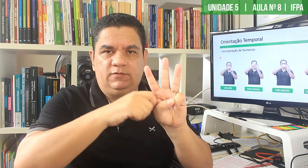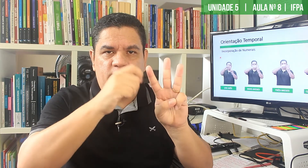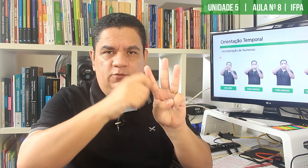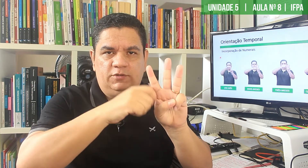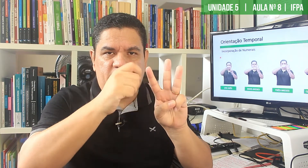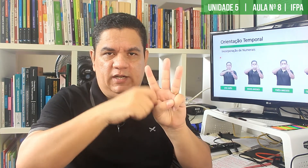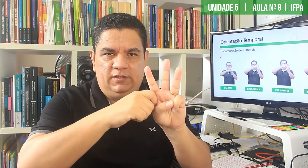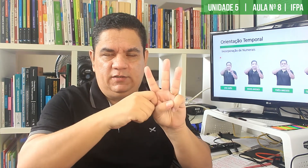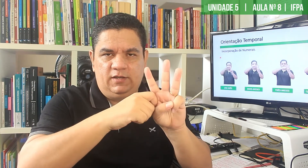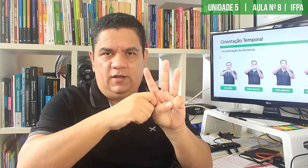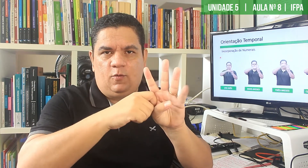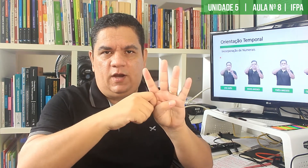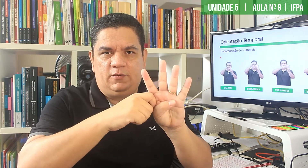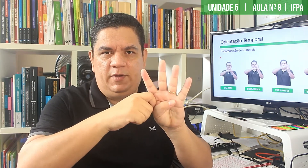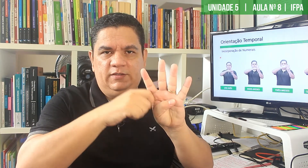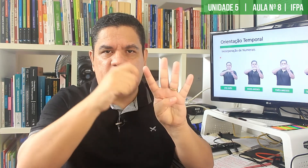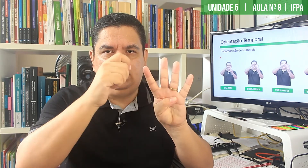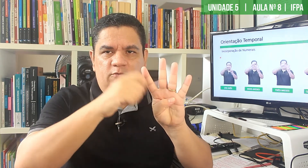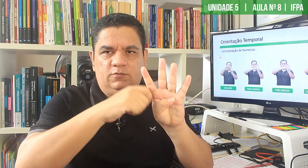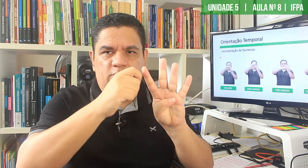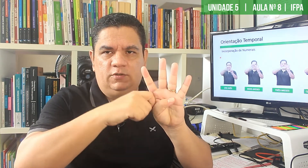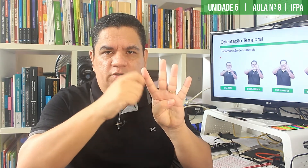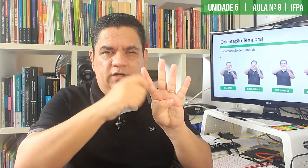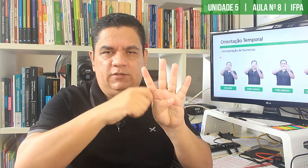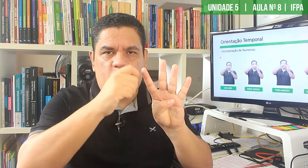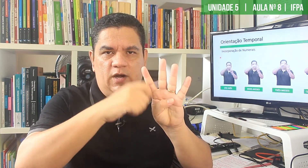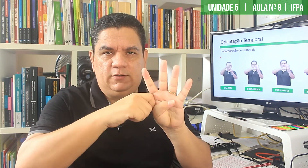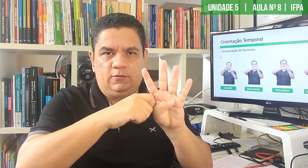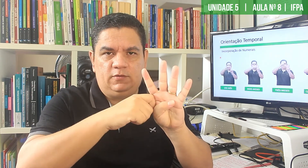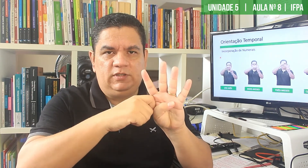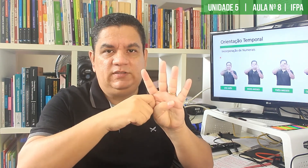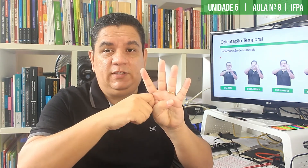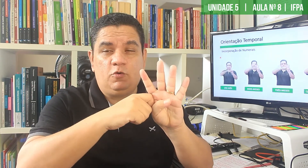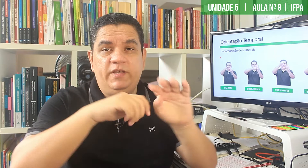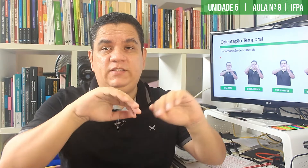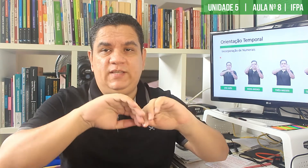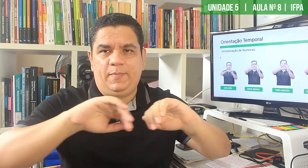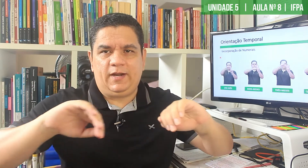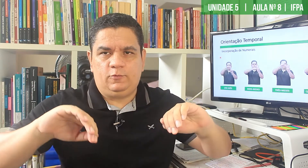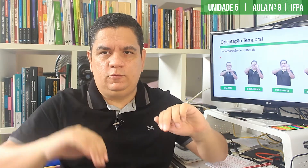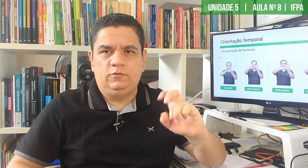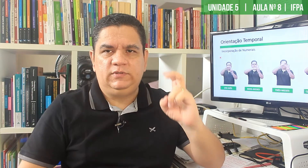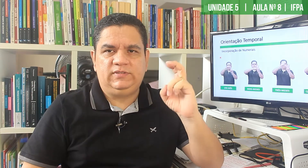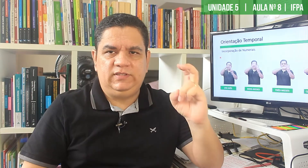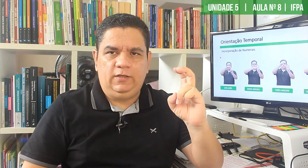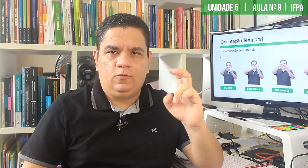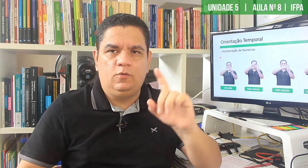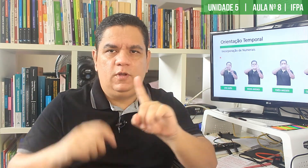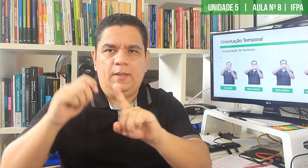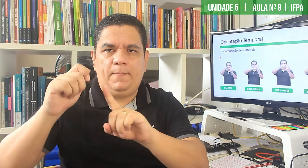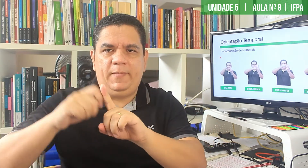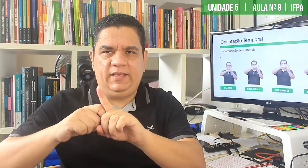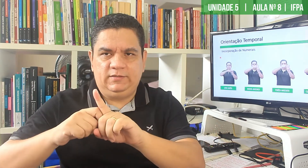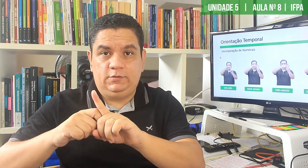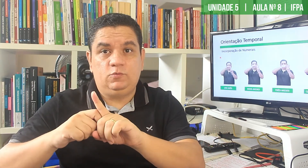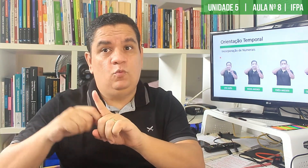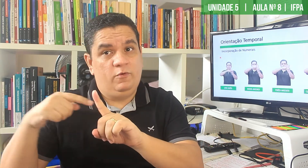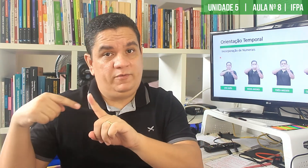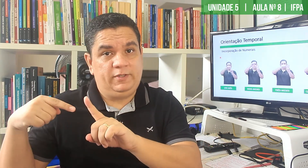1, 2, 3, 4 meses, 1, 2, 3, 4, 5 meses, separa tudo, 5 meses, um movimento